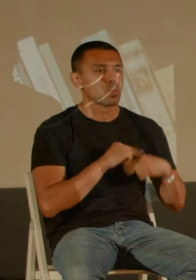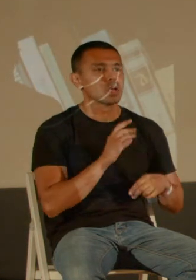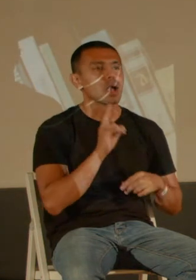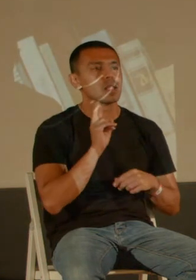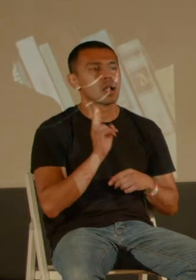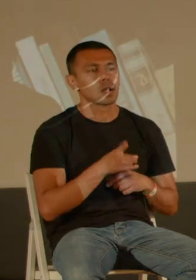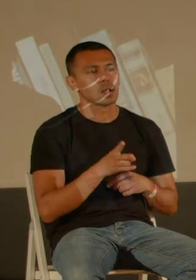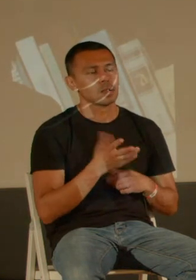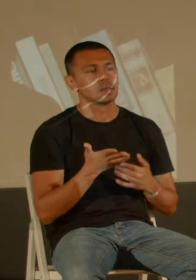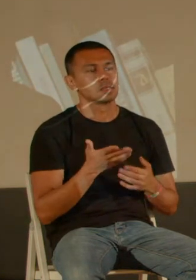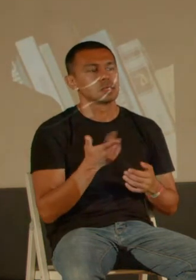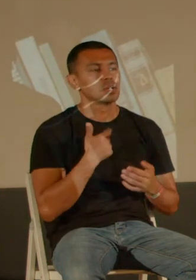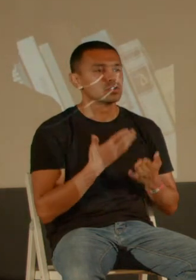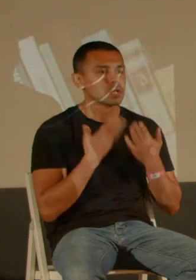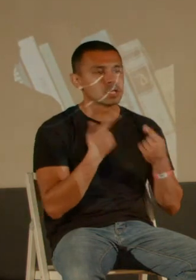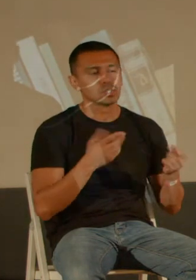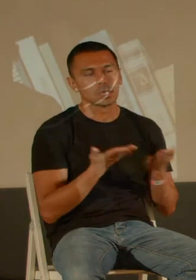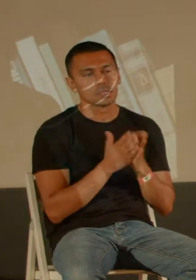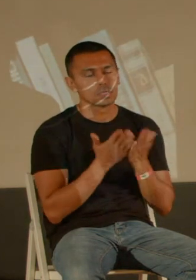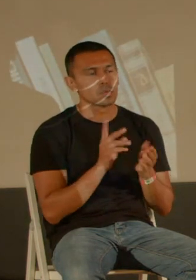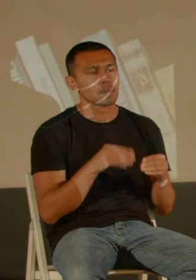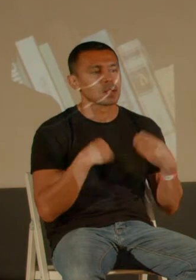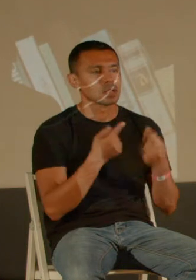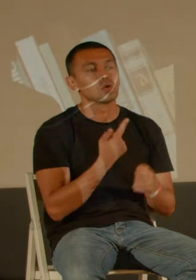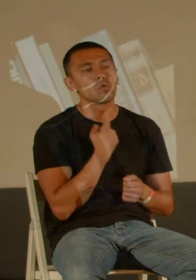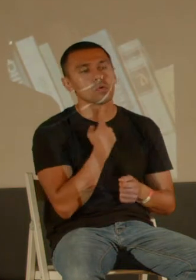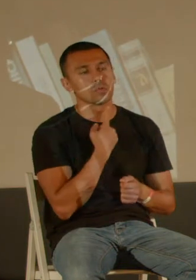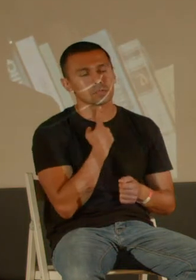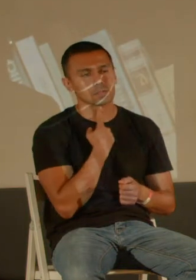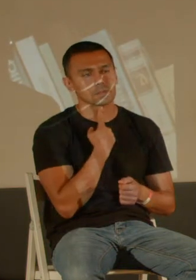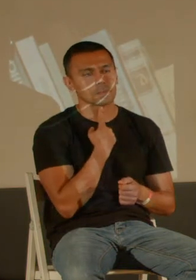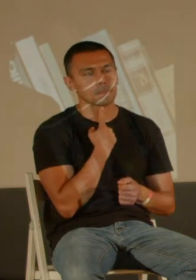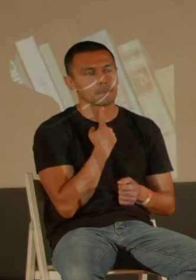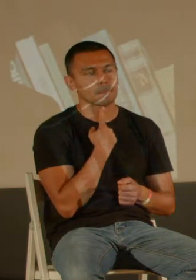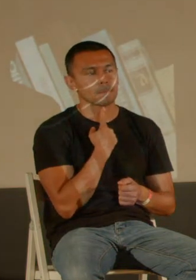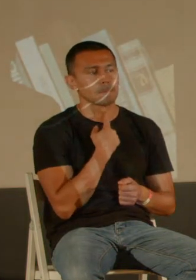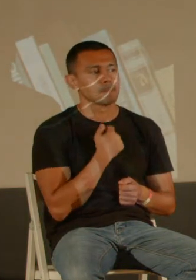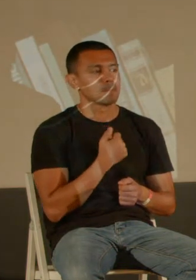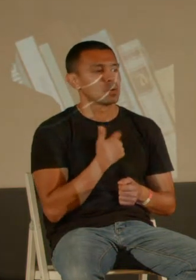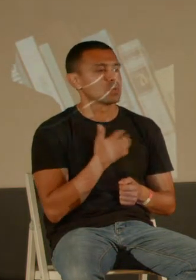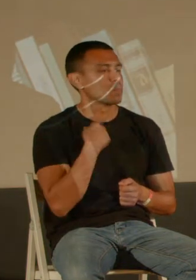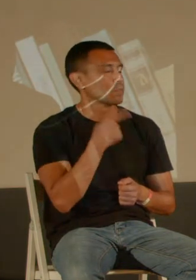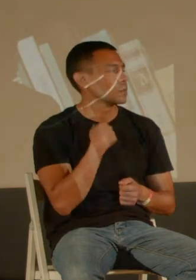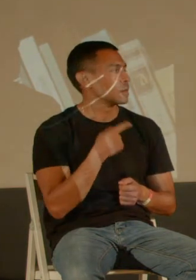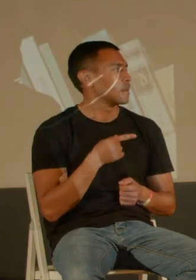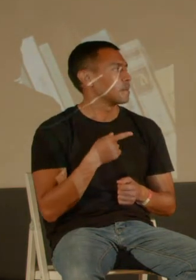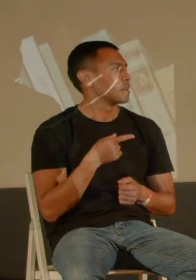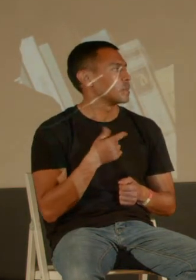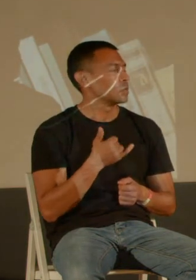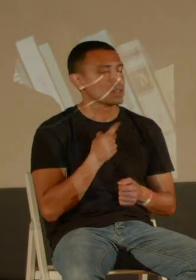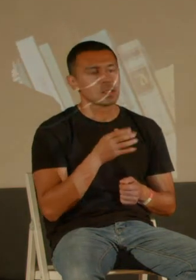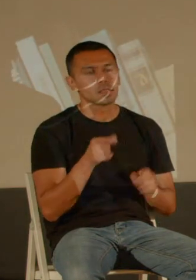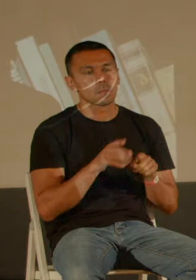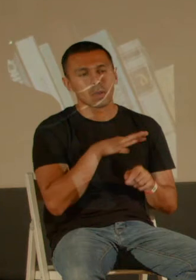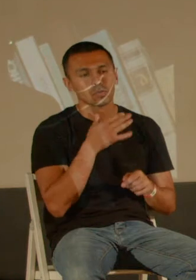як, оскільки я читала інші книжки, щоб передати її голос. Я би ще хотіла поговорити, у нас не так